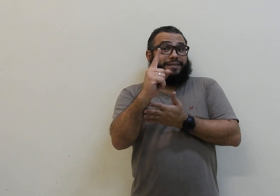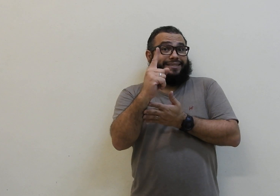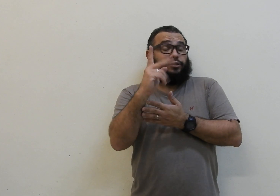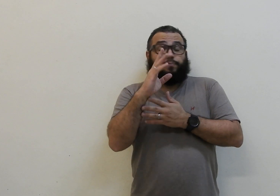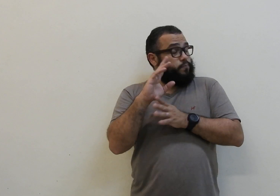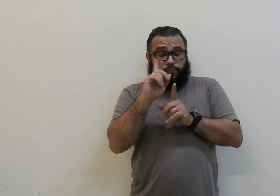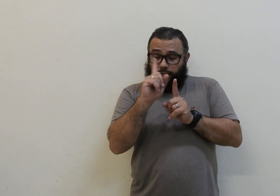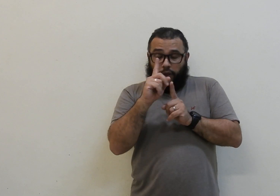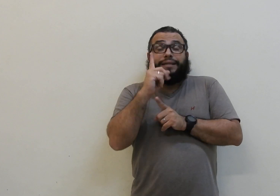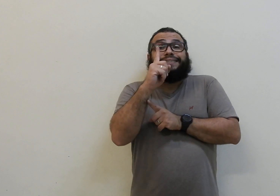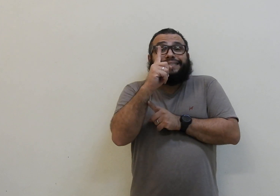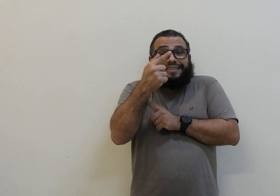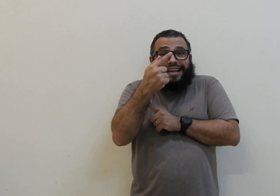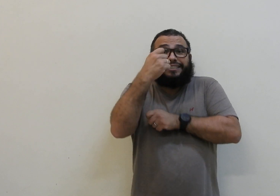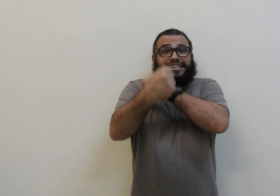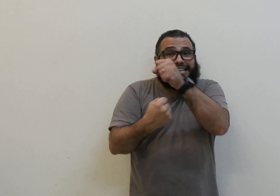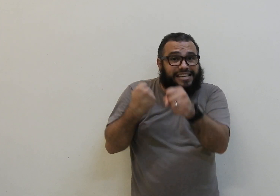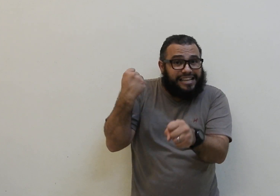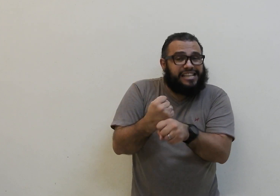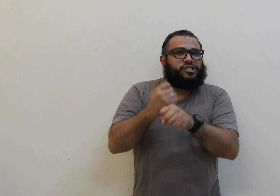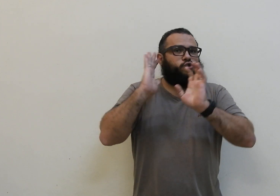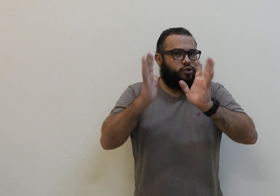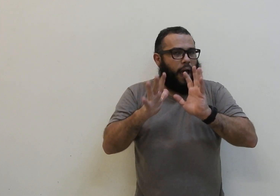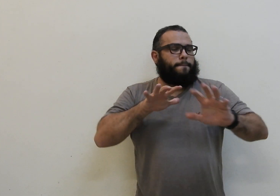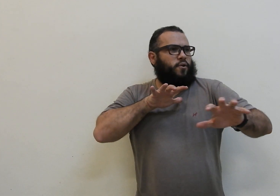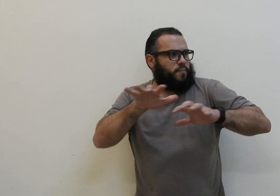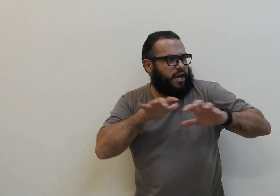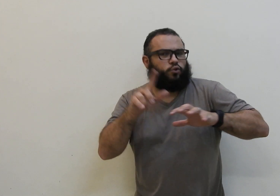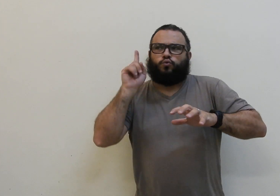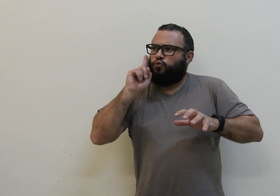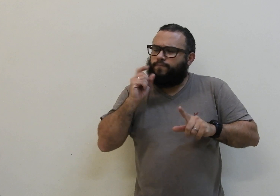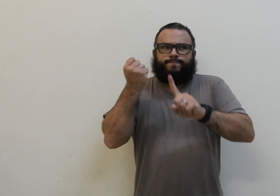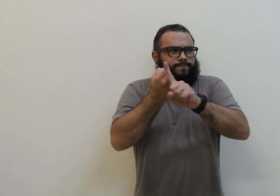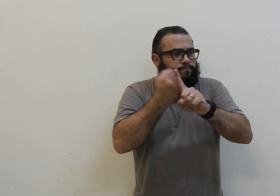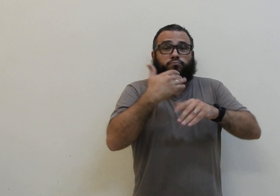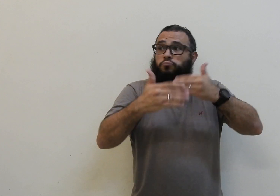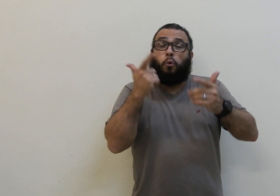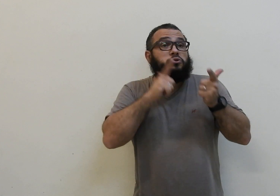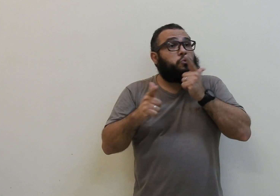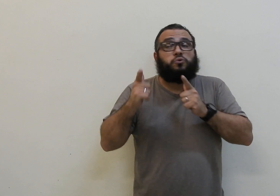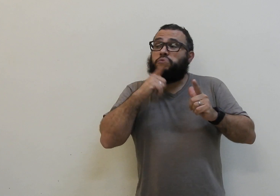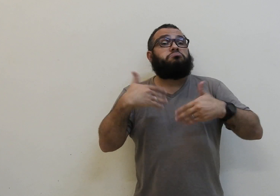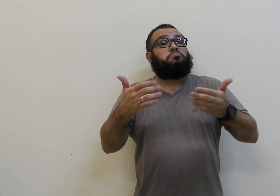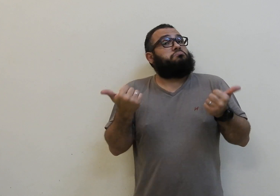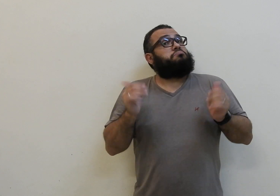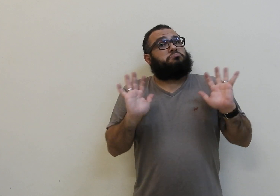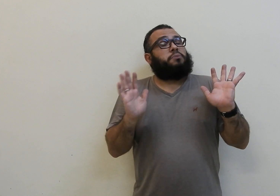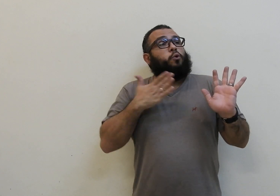toda uma evolução desses 17 anos. São 17 anos de movimento que se